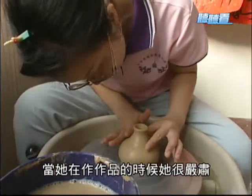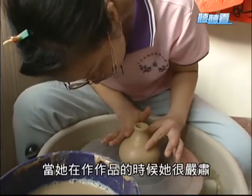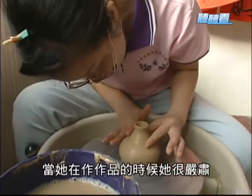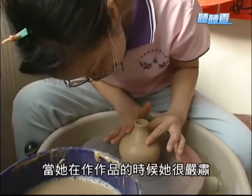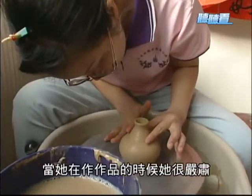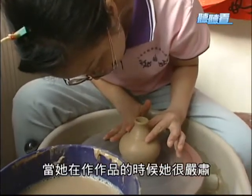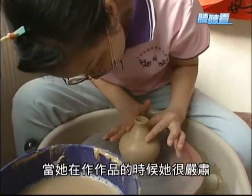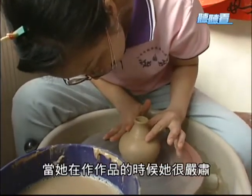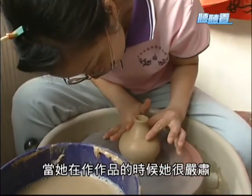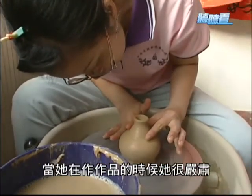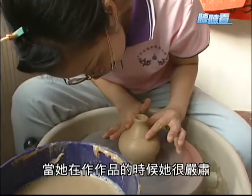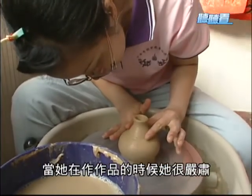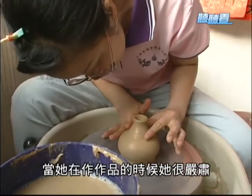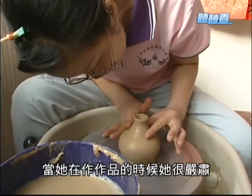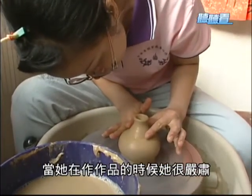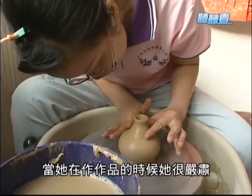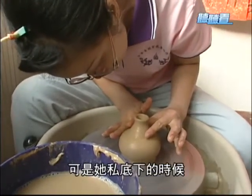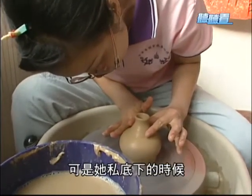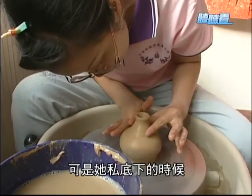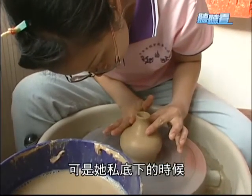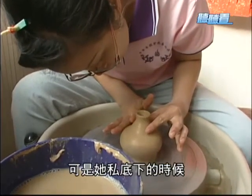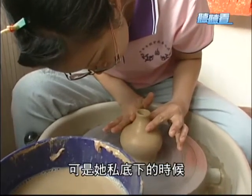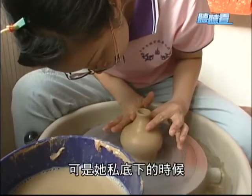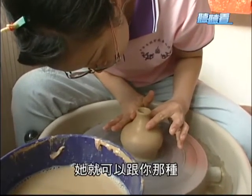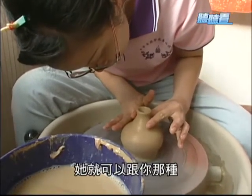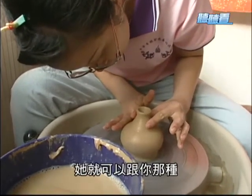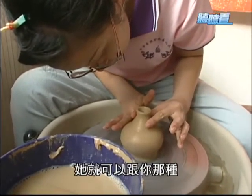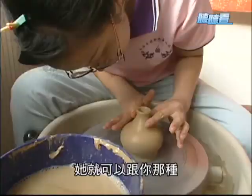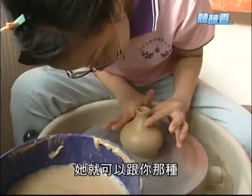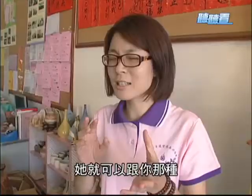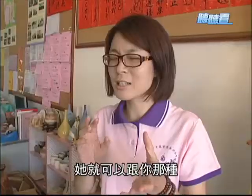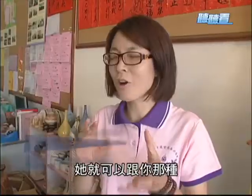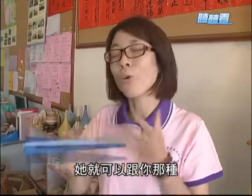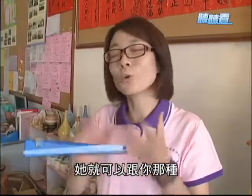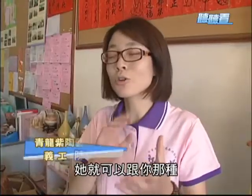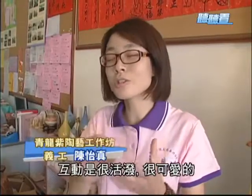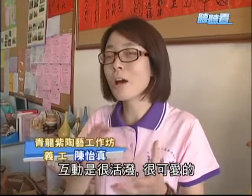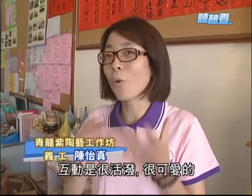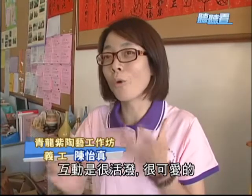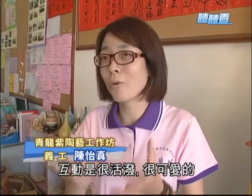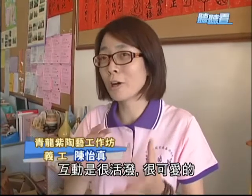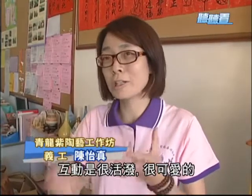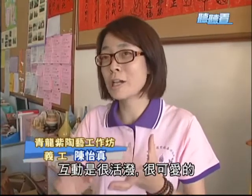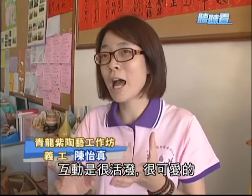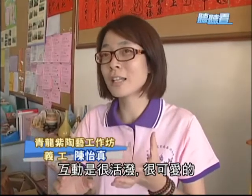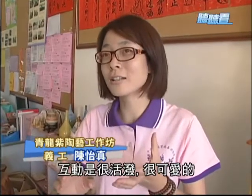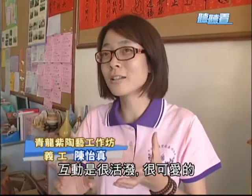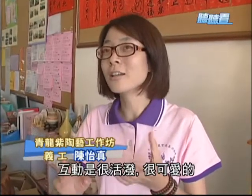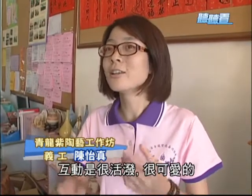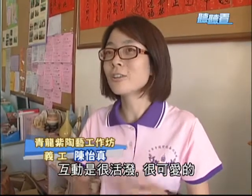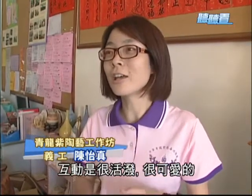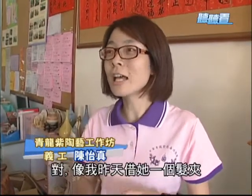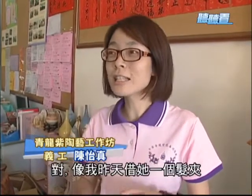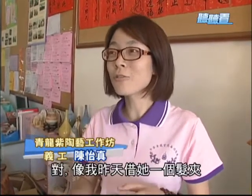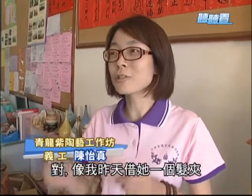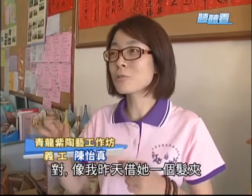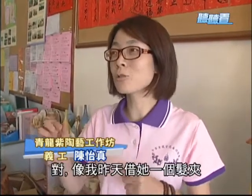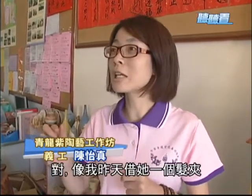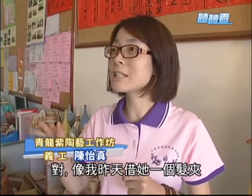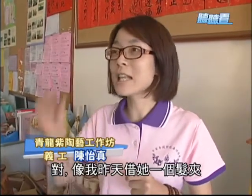做作品的时候，他很严肃，可是他私底下的时候就可以跟你那种互动是很活泼、很可爱的。对，他像我昨天借他一